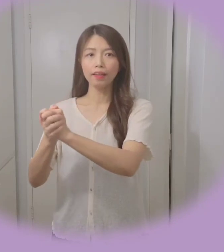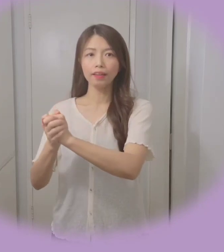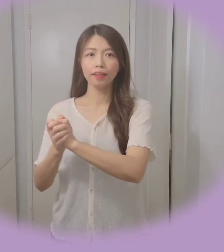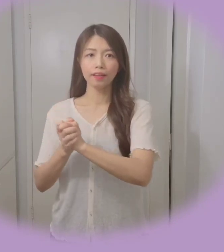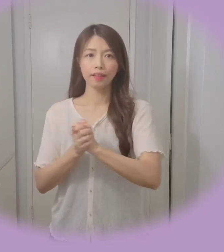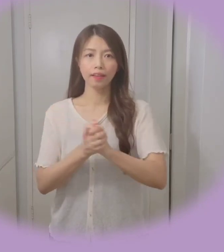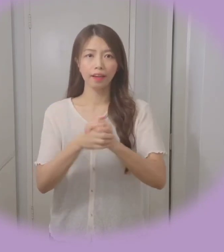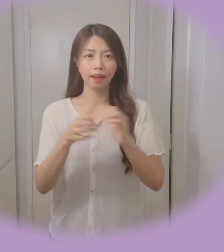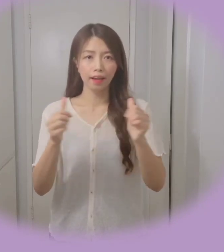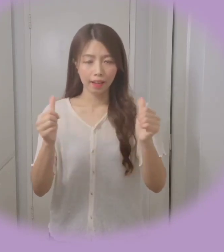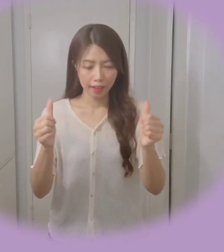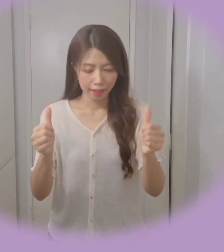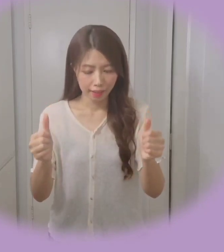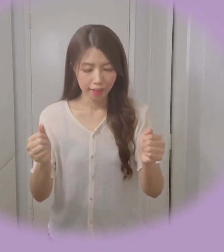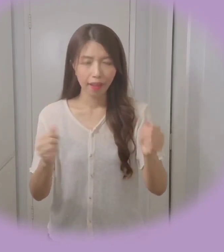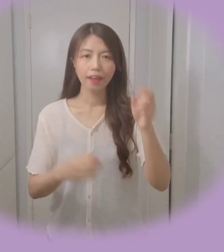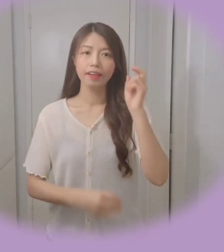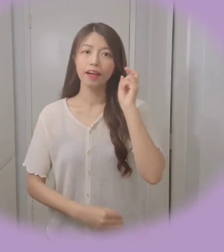다정한